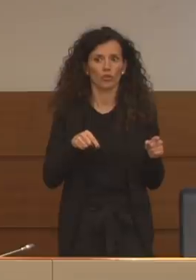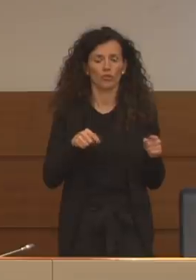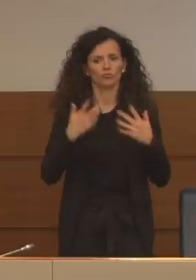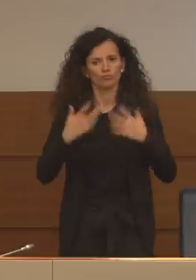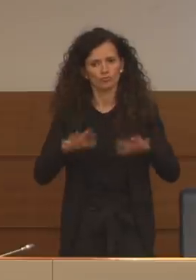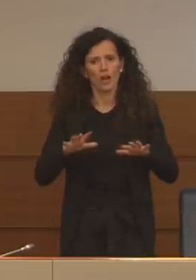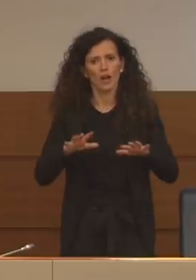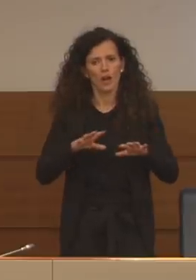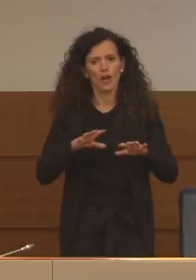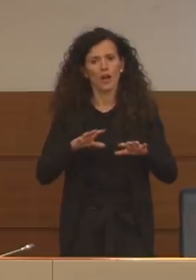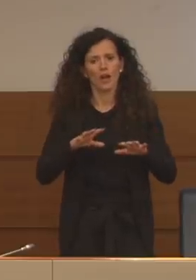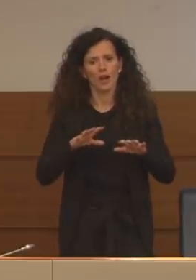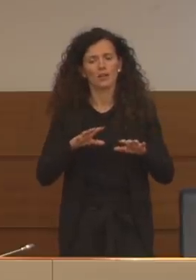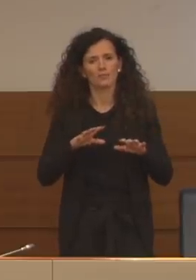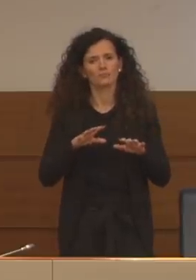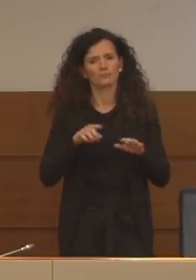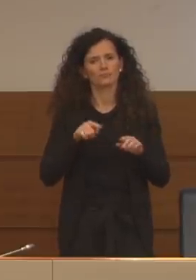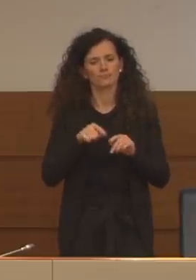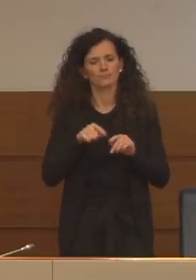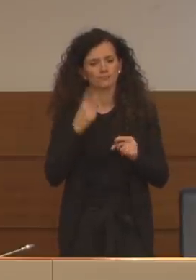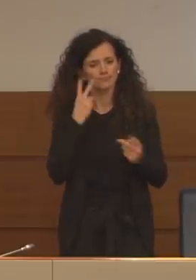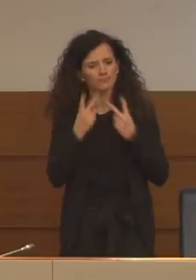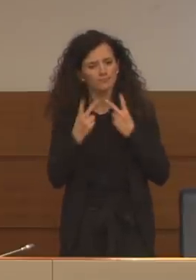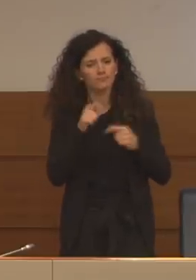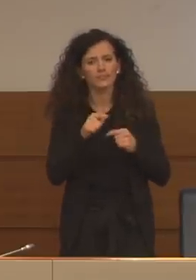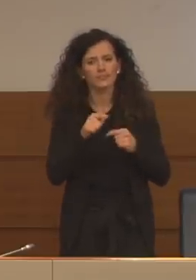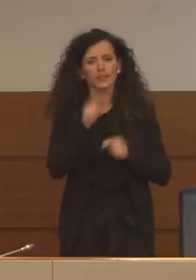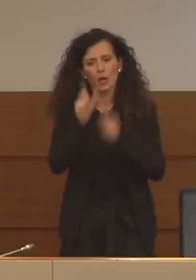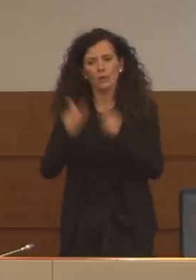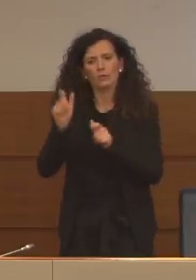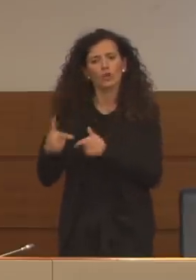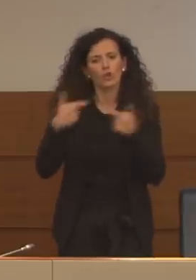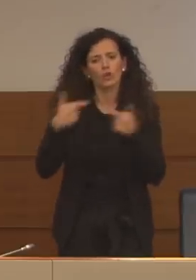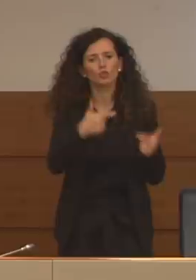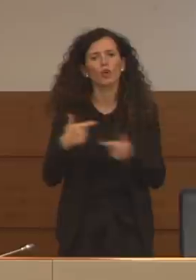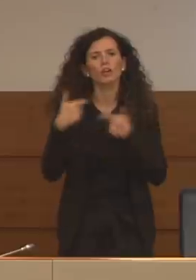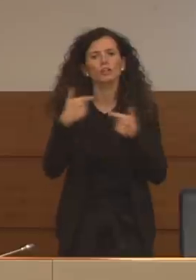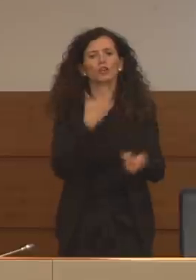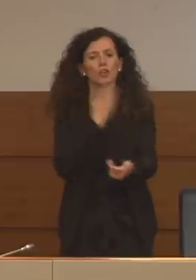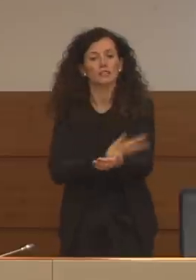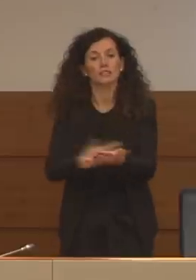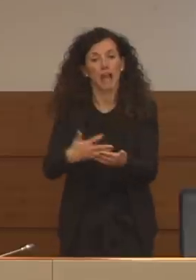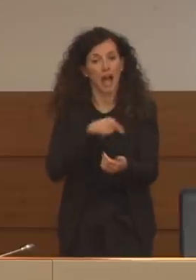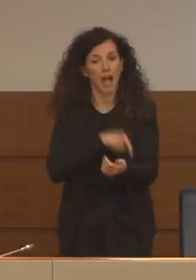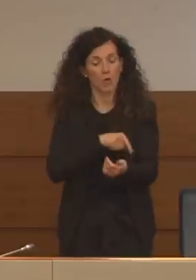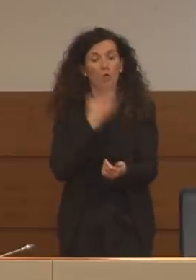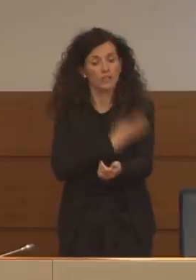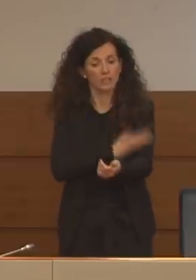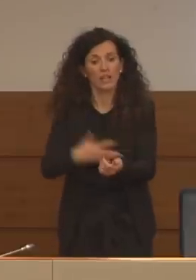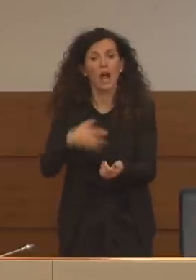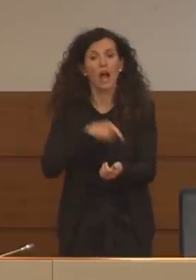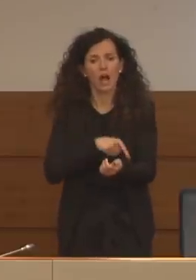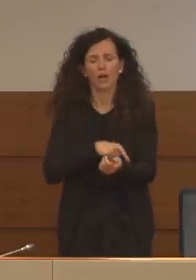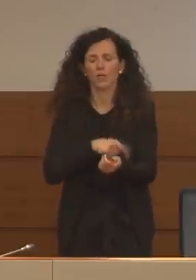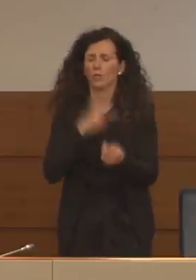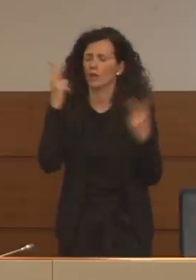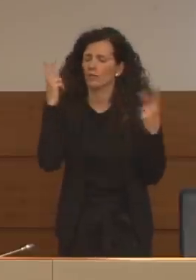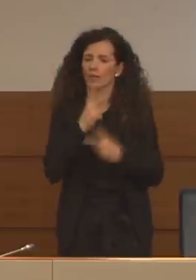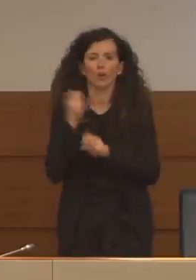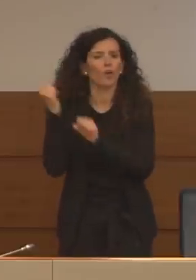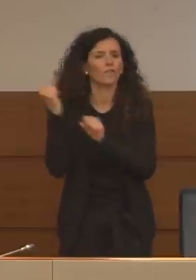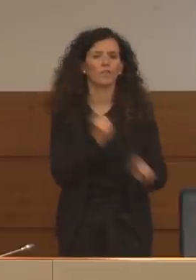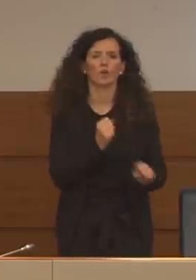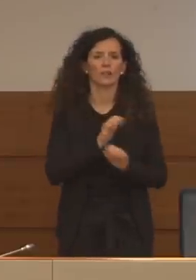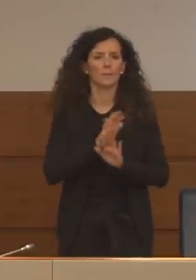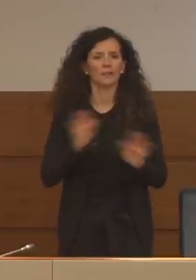contrazione del fenomeno della donazione del sangue sappiamo che la donazione del sangue è fondamentale la